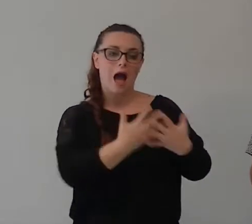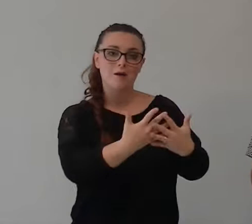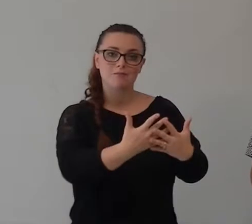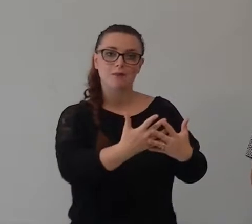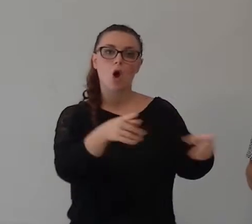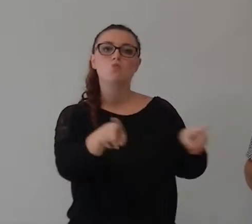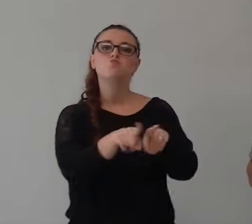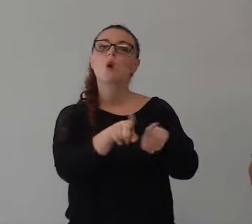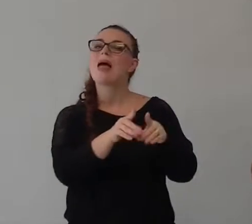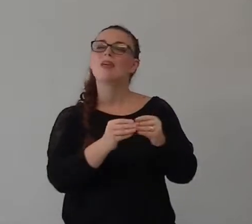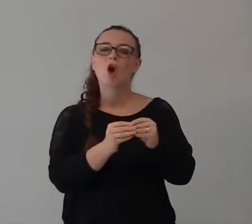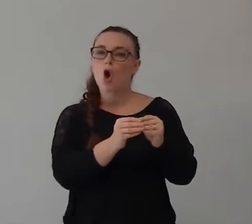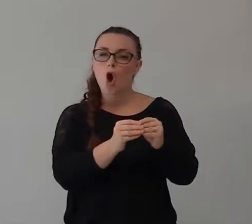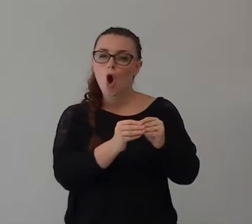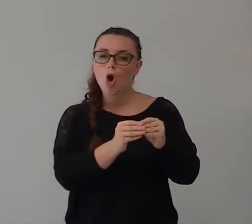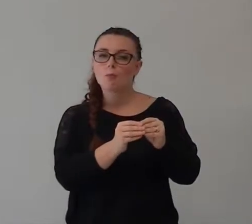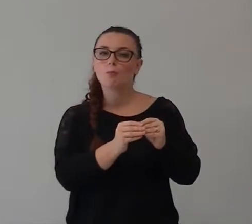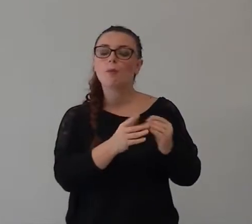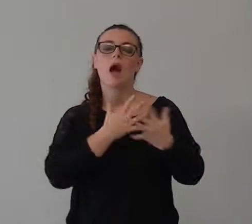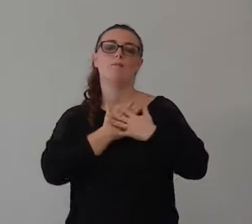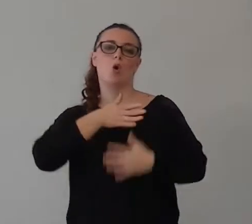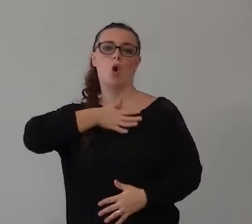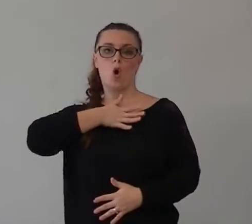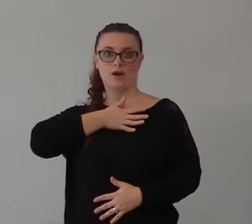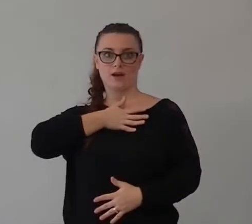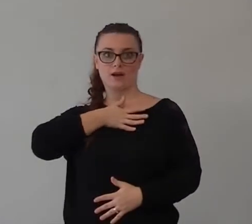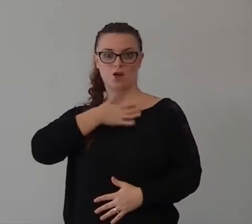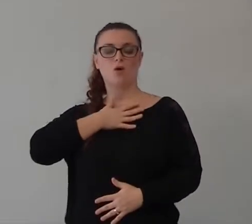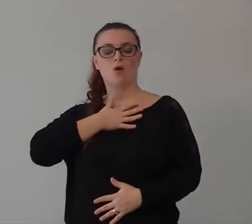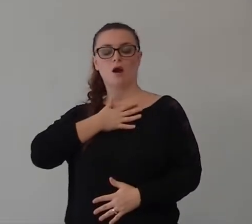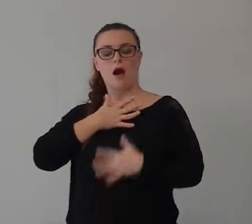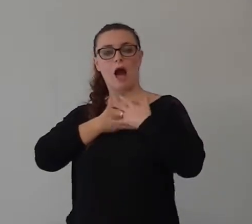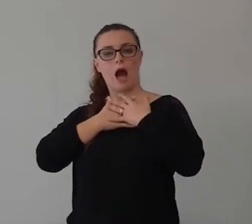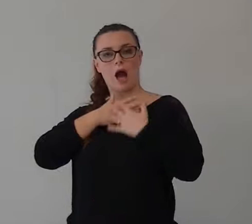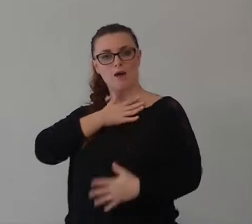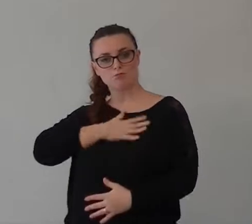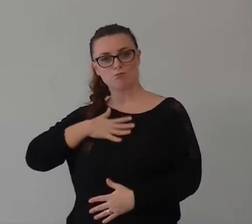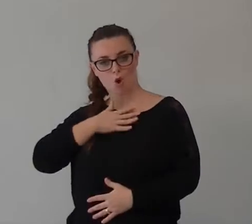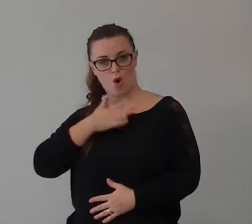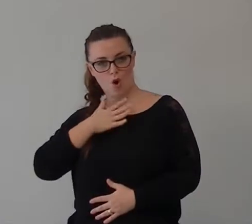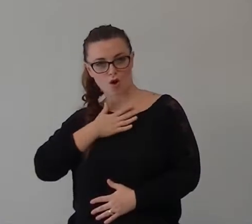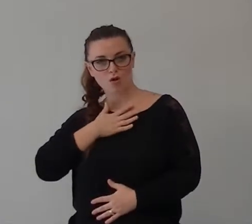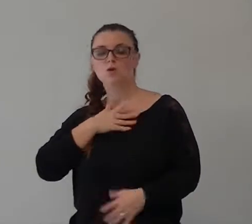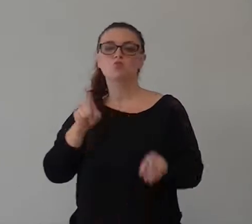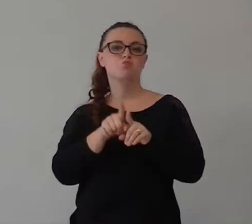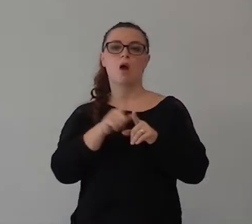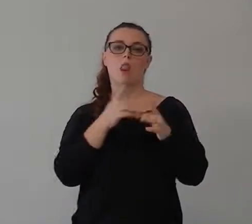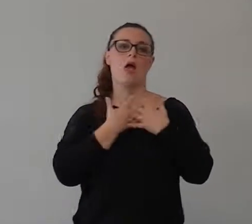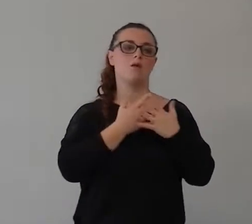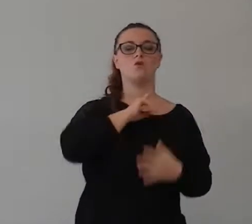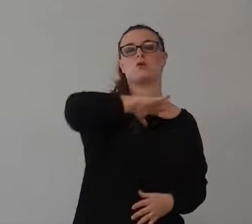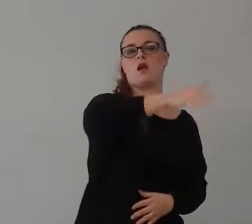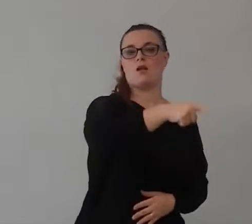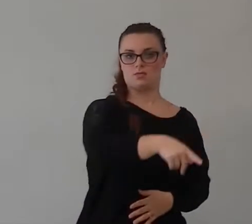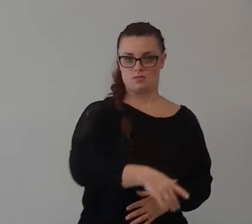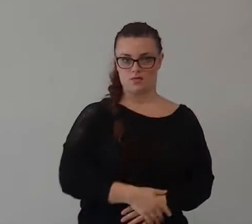Io non lo so a voi, ma io mi voglio bene. Cerco di volermi bene a me. Per cui se ho fame, io voglio bene